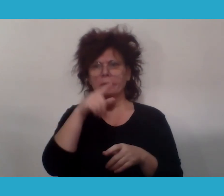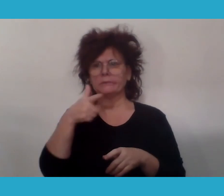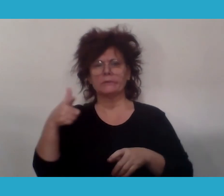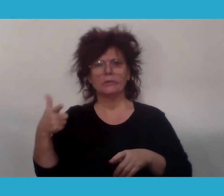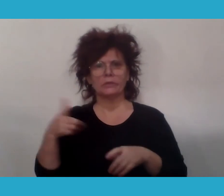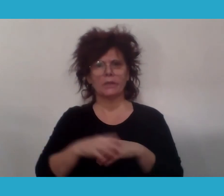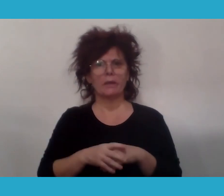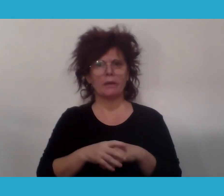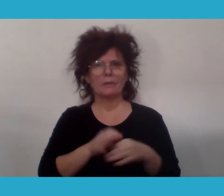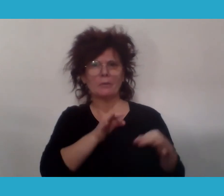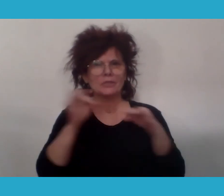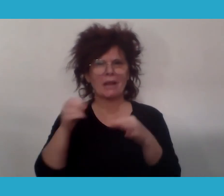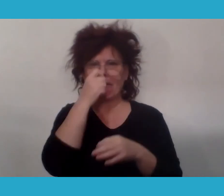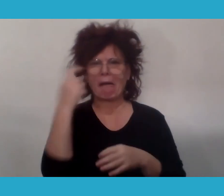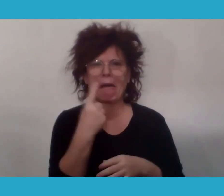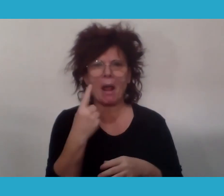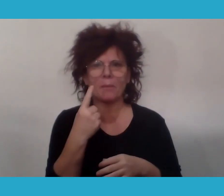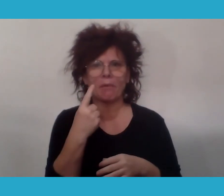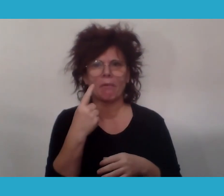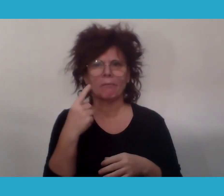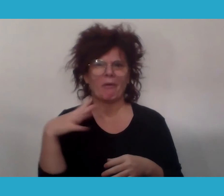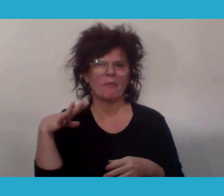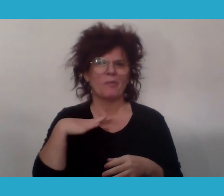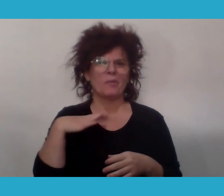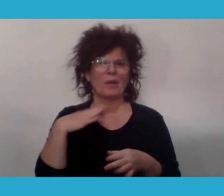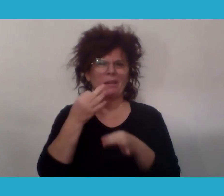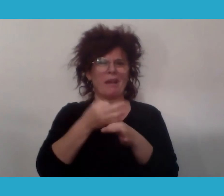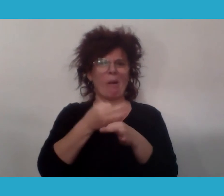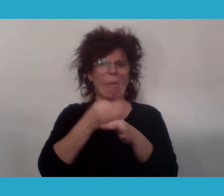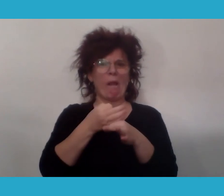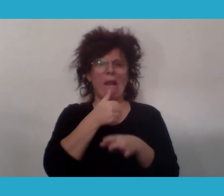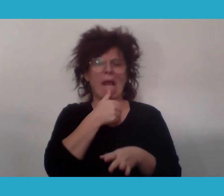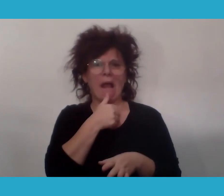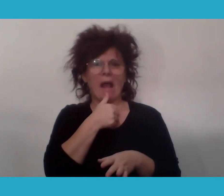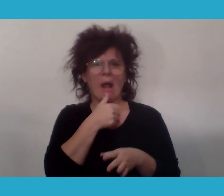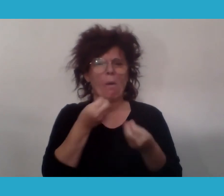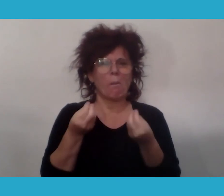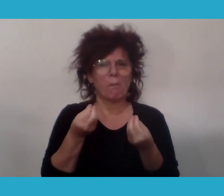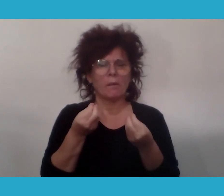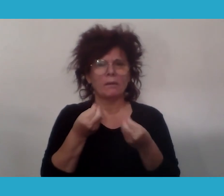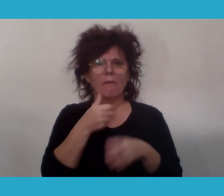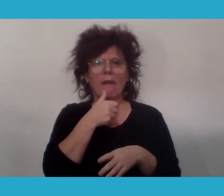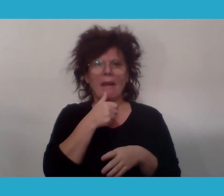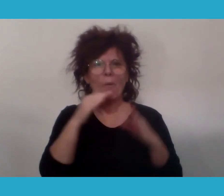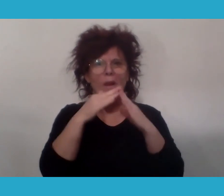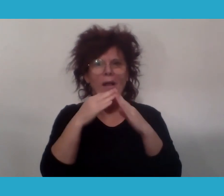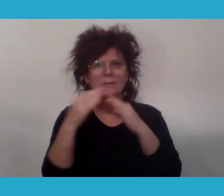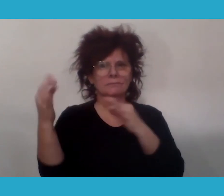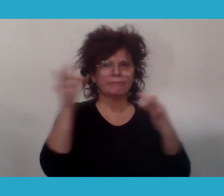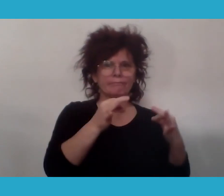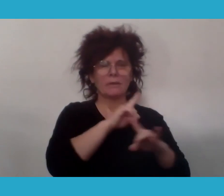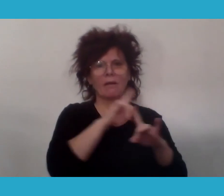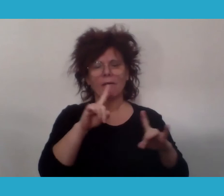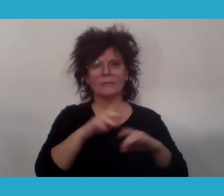quién querría llegar más rápido cuando no hay escuelas? O cuando no hay agua potable, y en muchos casos no llega el agua a las casas.